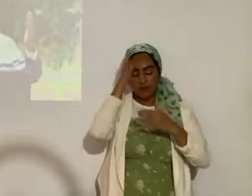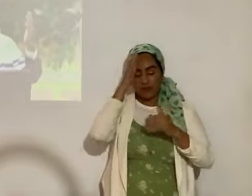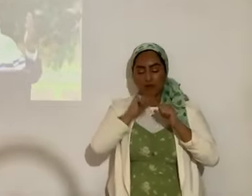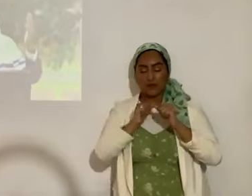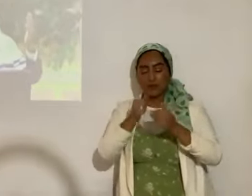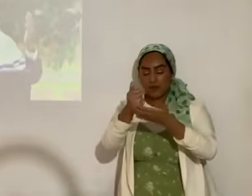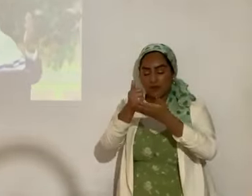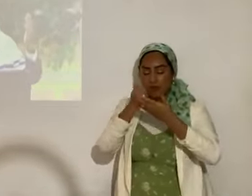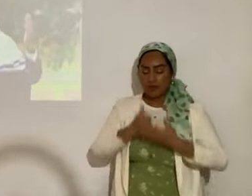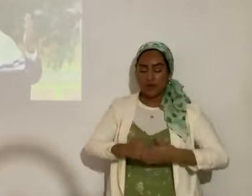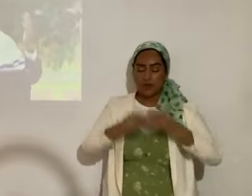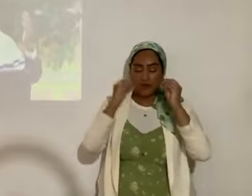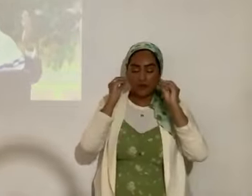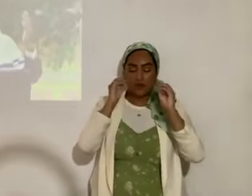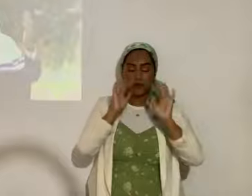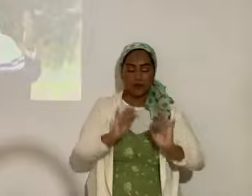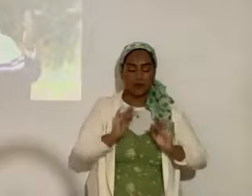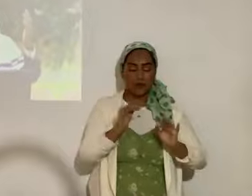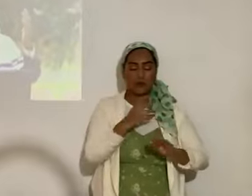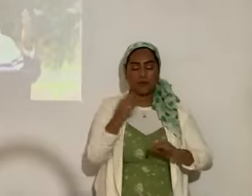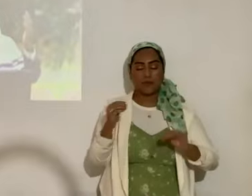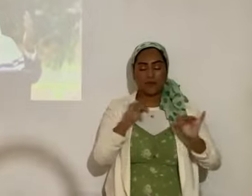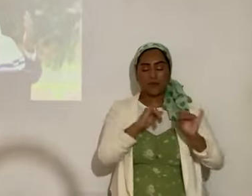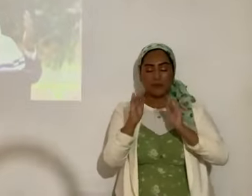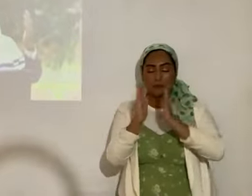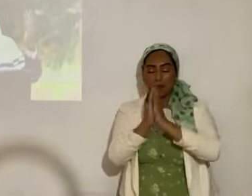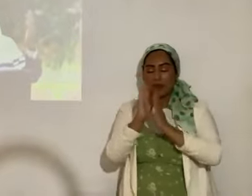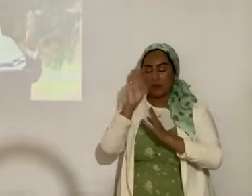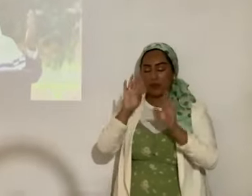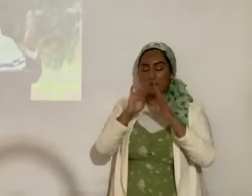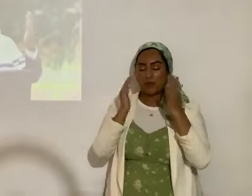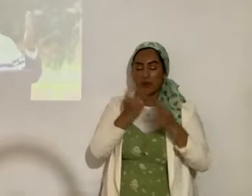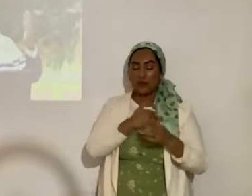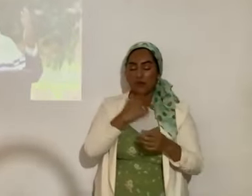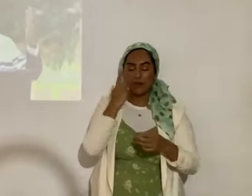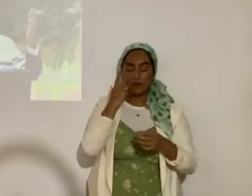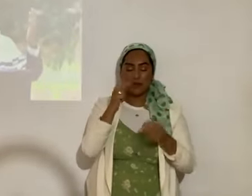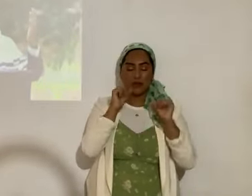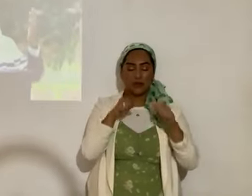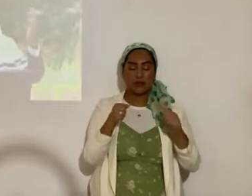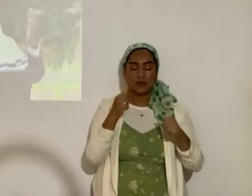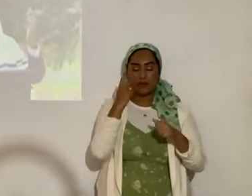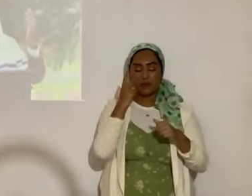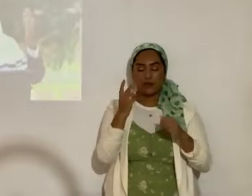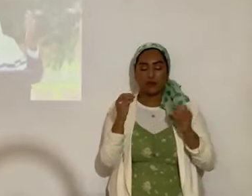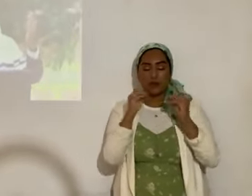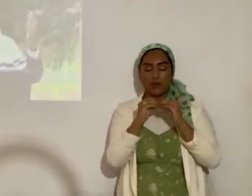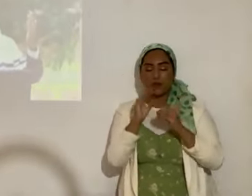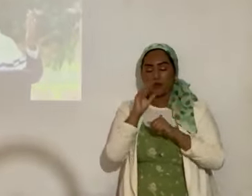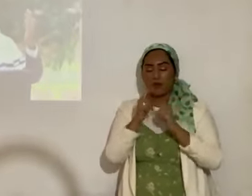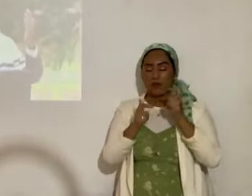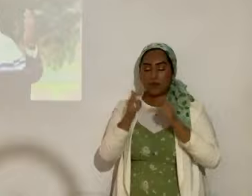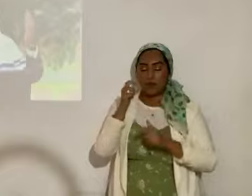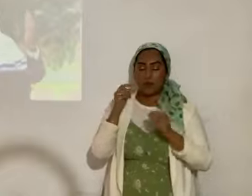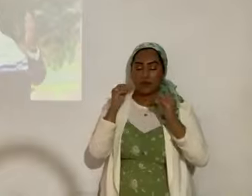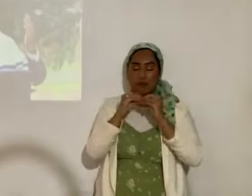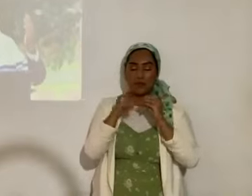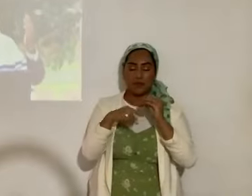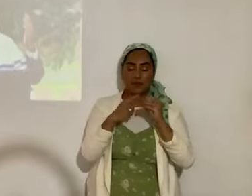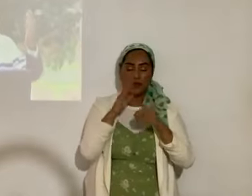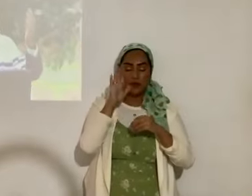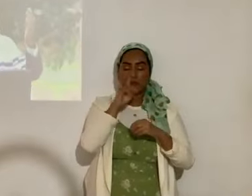enseñas nos ministras nos consuelas y te pedimos padre bendito que tú abras nuestros ojos para ver más tus grandezas más el conocimiento de la